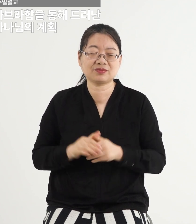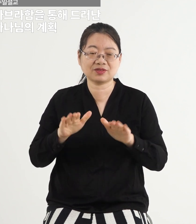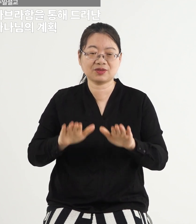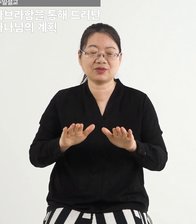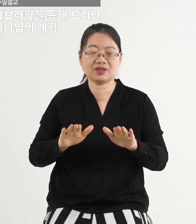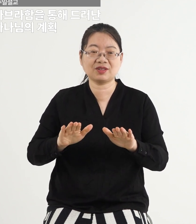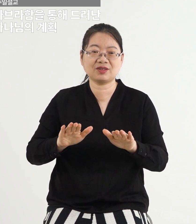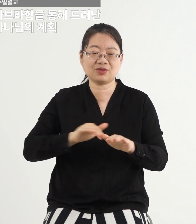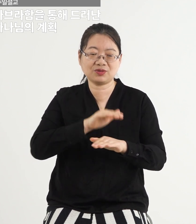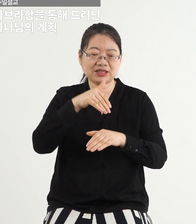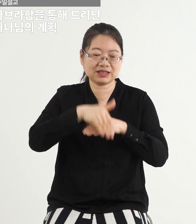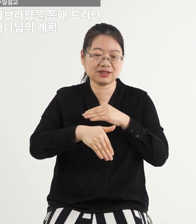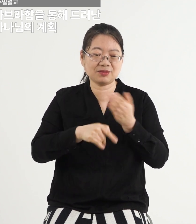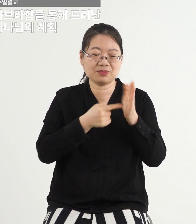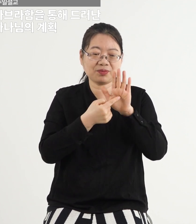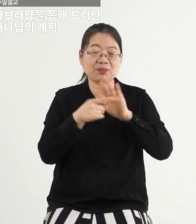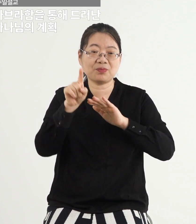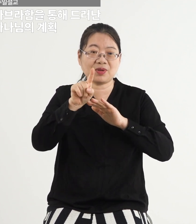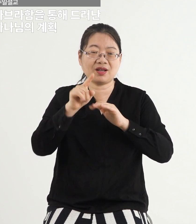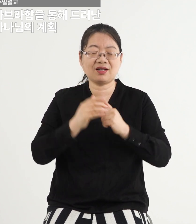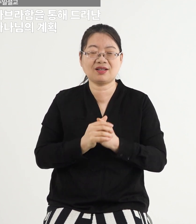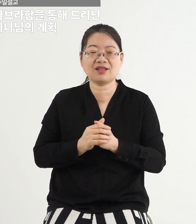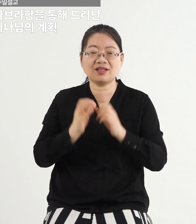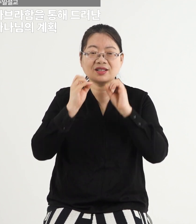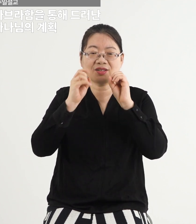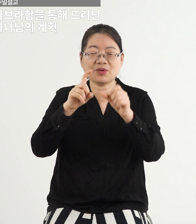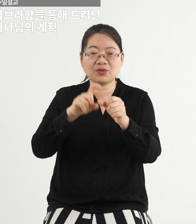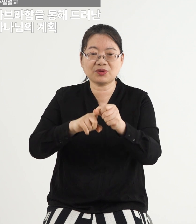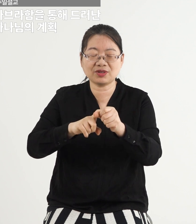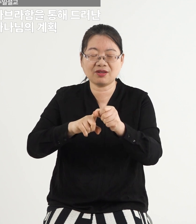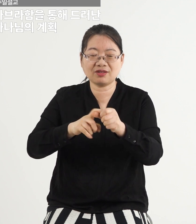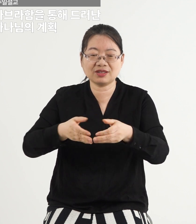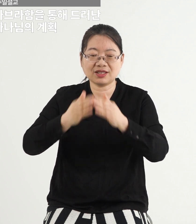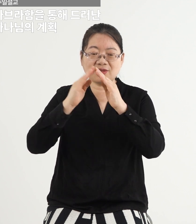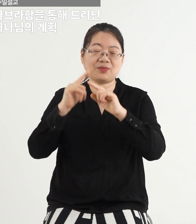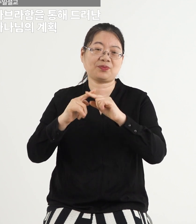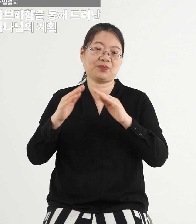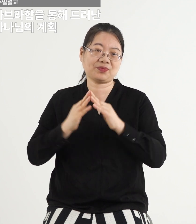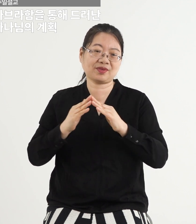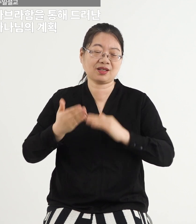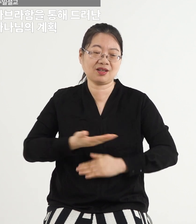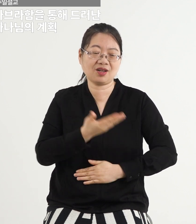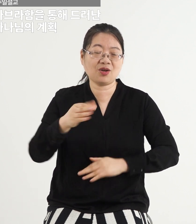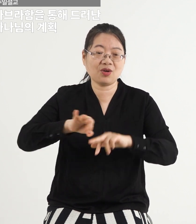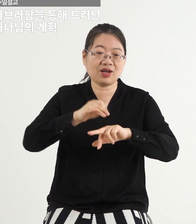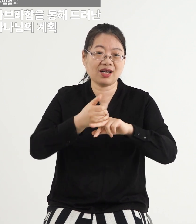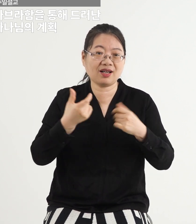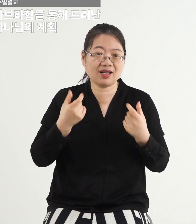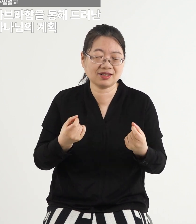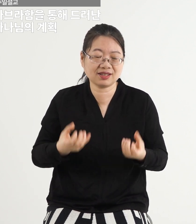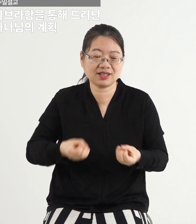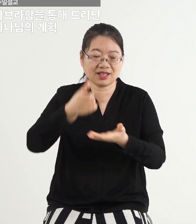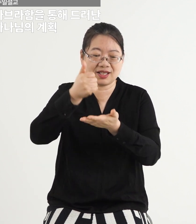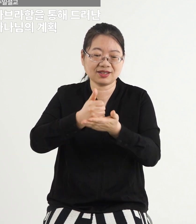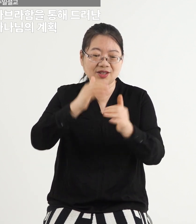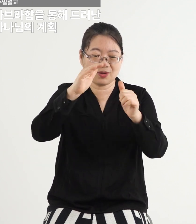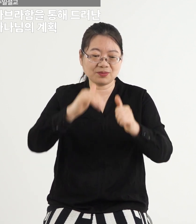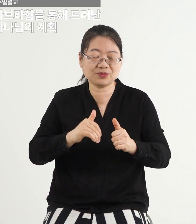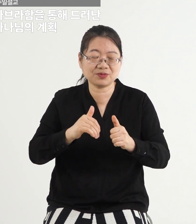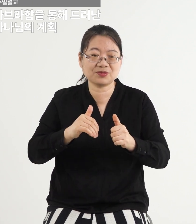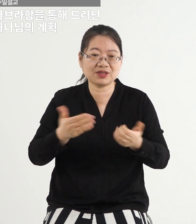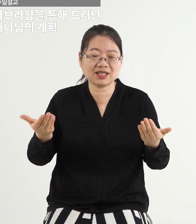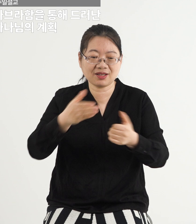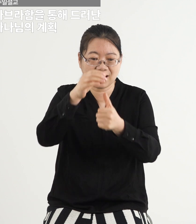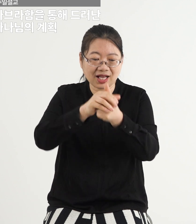오늘 우리식으로 표현하자면 미셔널 처치예요. 여러분들을 왕같은 제사장으로 부르시고